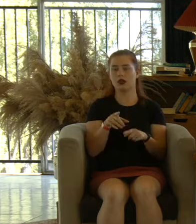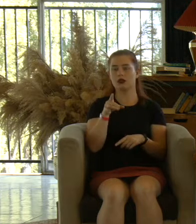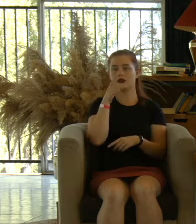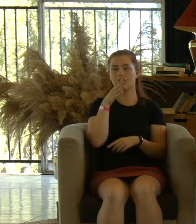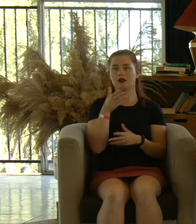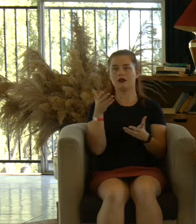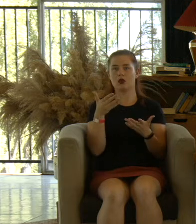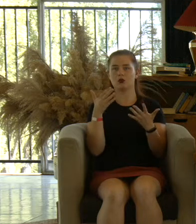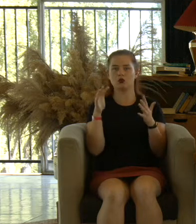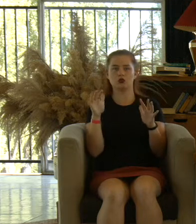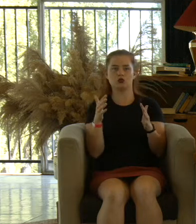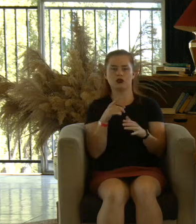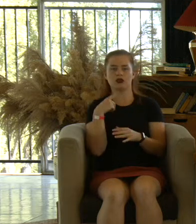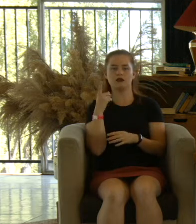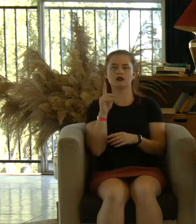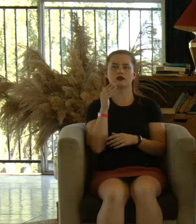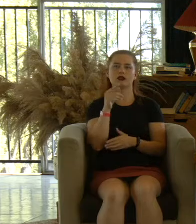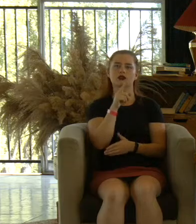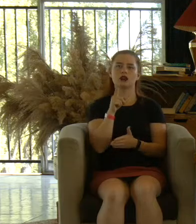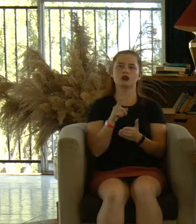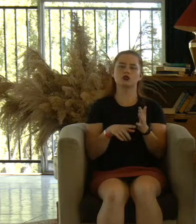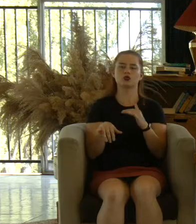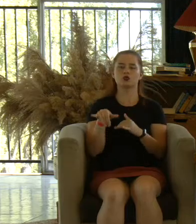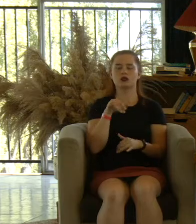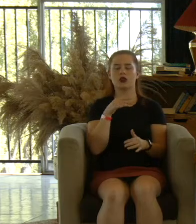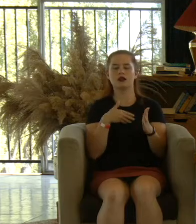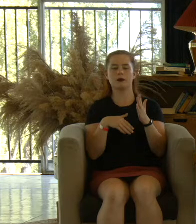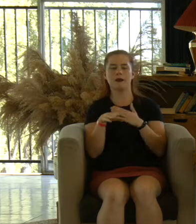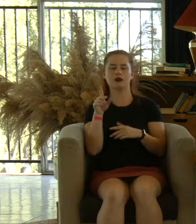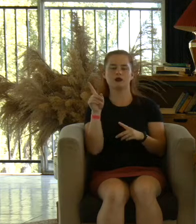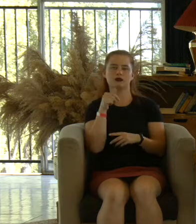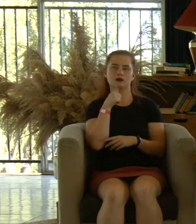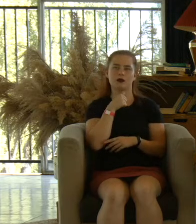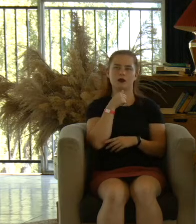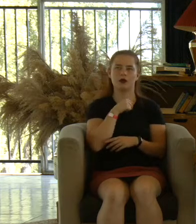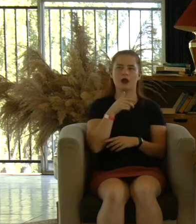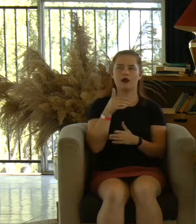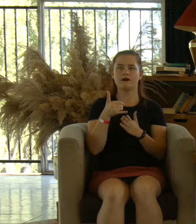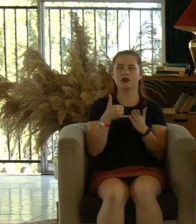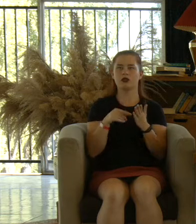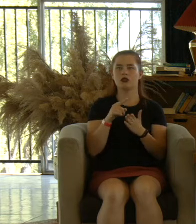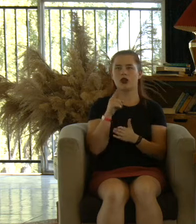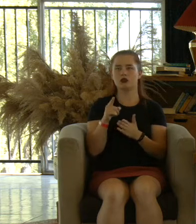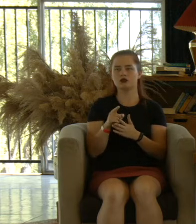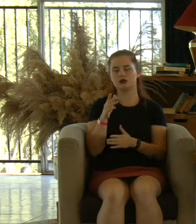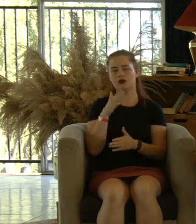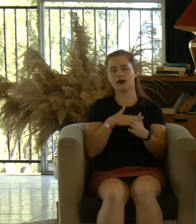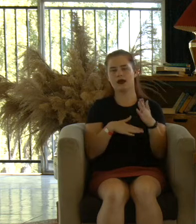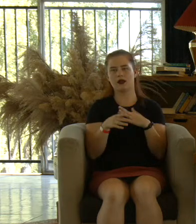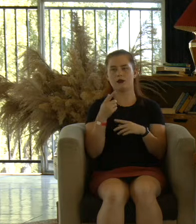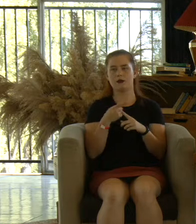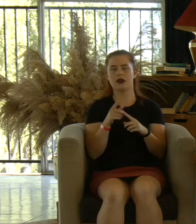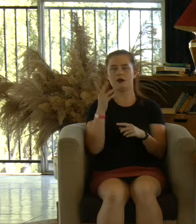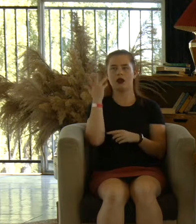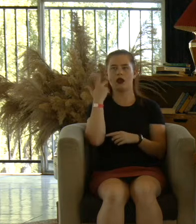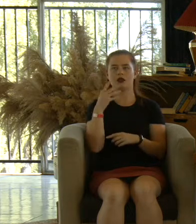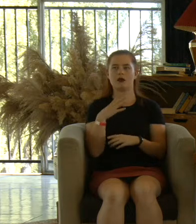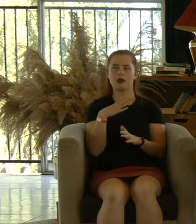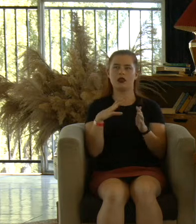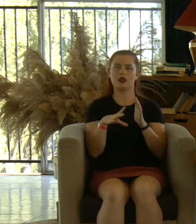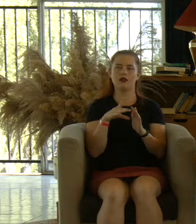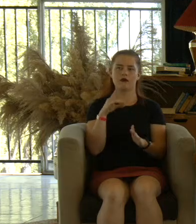в коем случае я не говорю о том, что вы должны куда-то там вот пойти, что-то попробовать. Вино должно именно радовать. Поэтому, когда вам говорят,